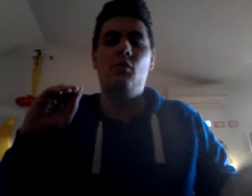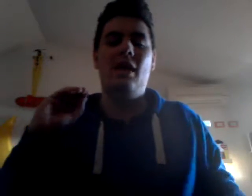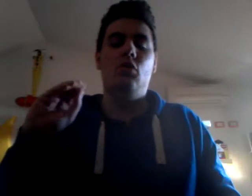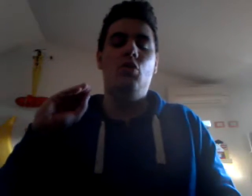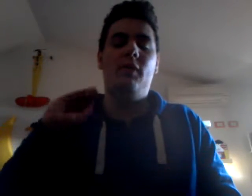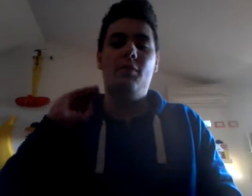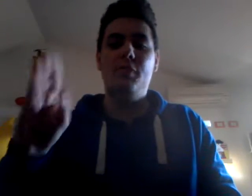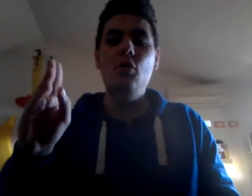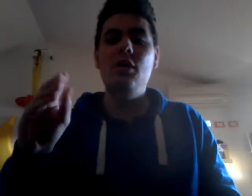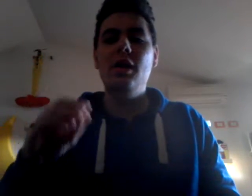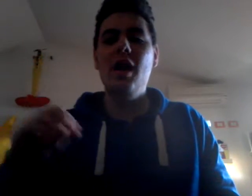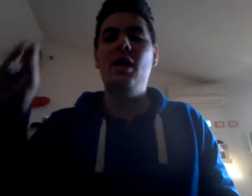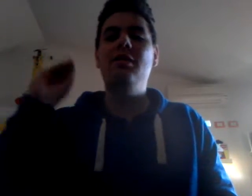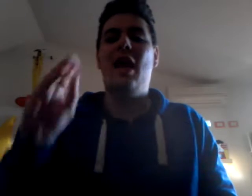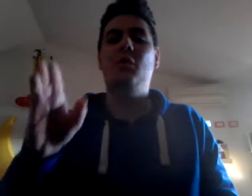anno nuovo in più. E ora siamo nel